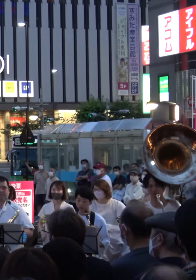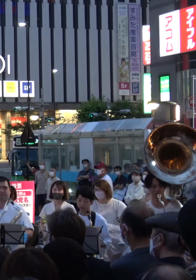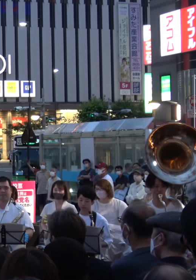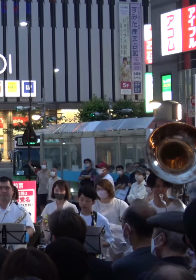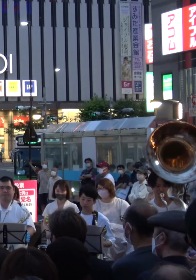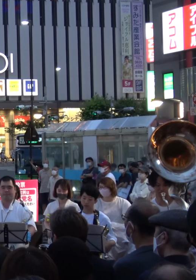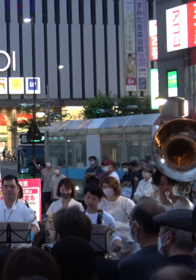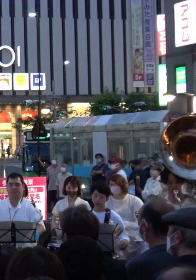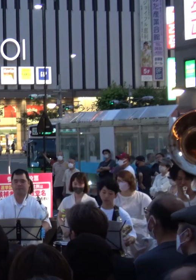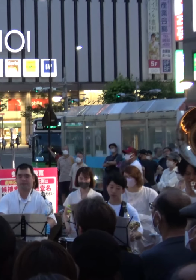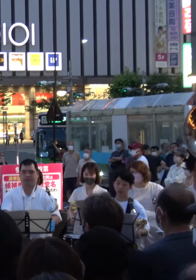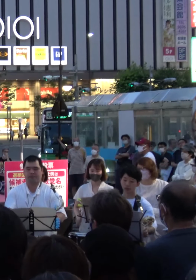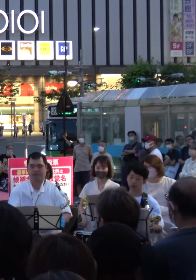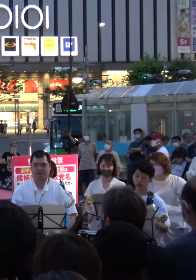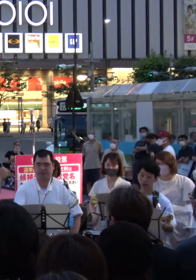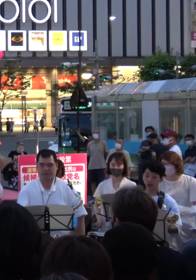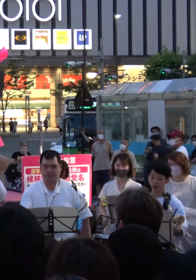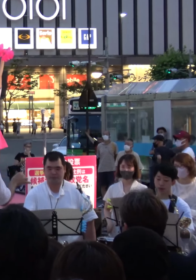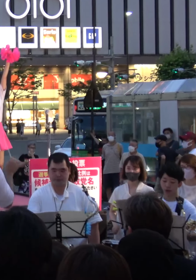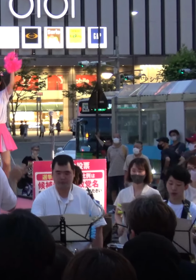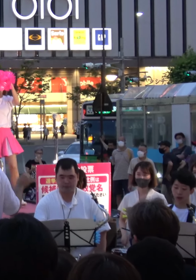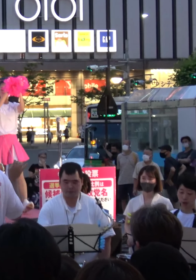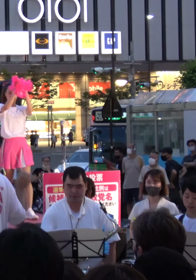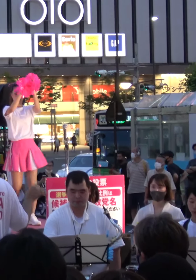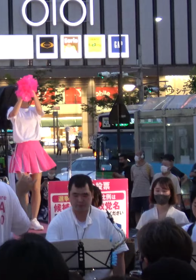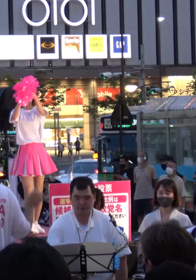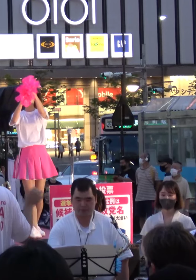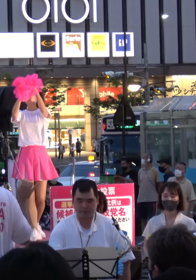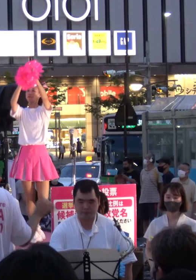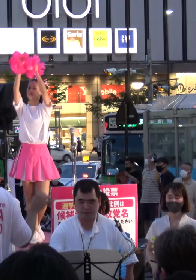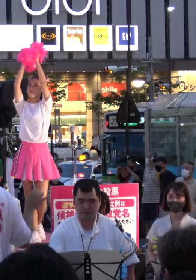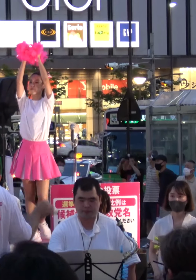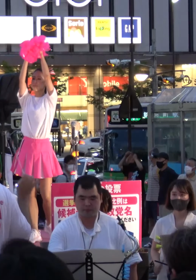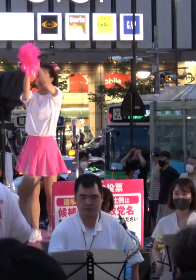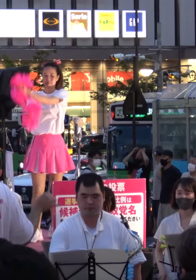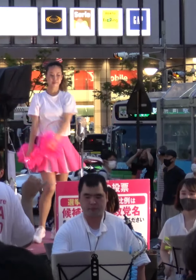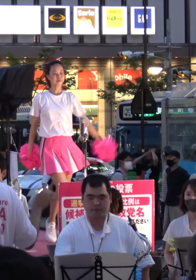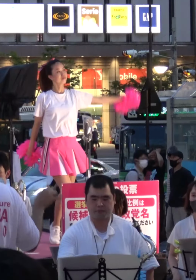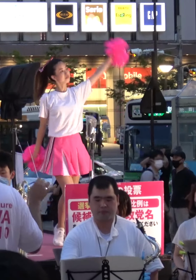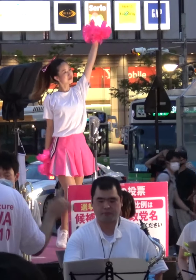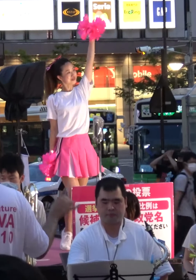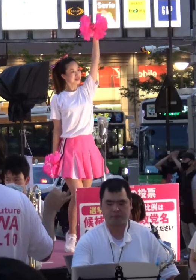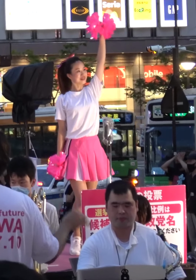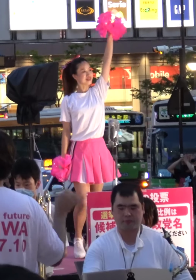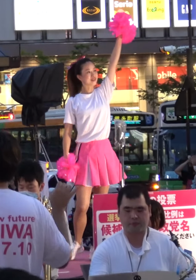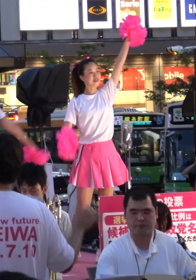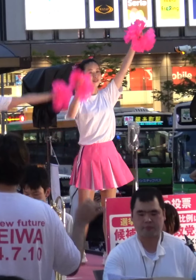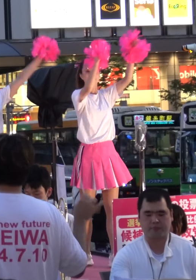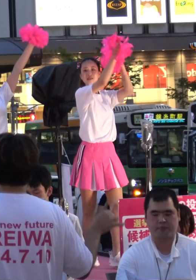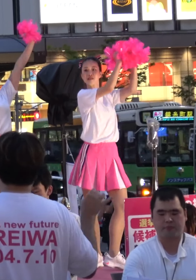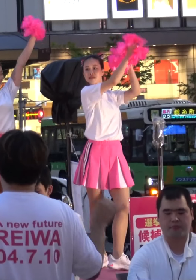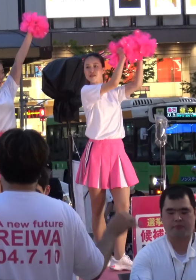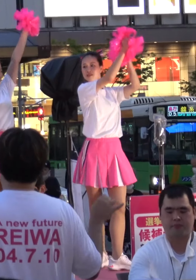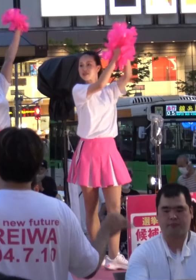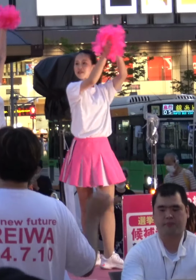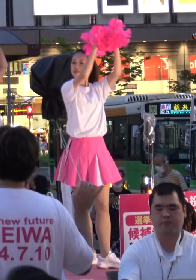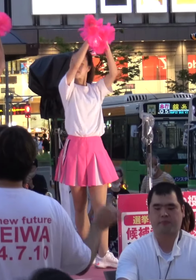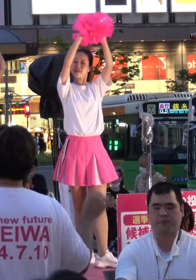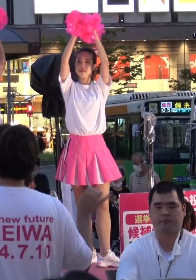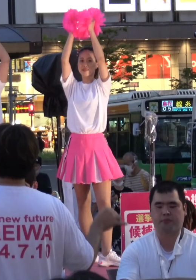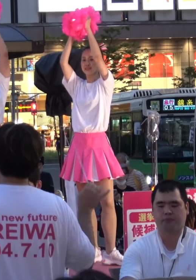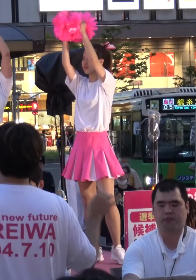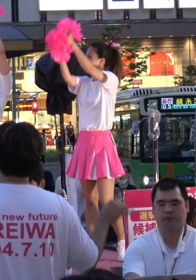6番比例日本経済復活の処方箋を作った